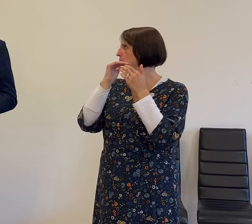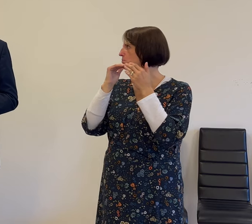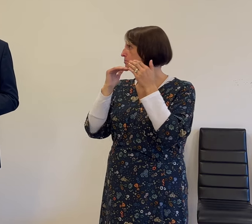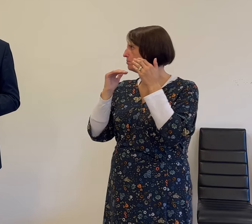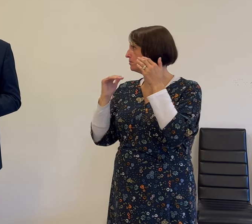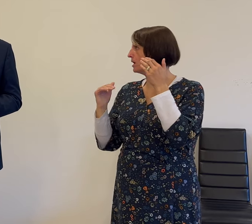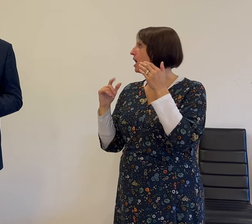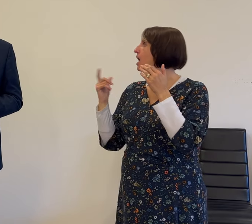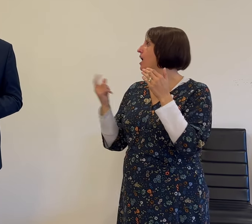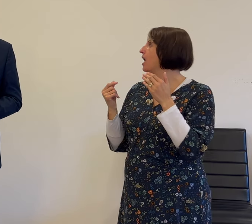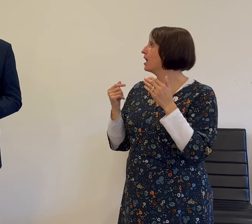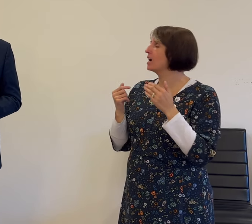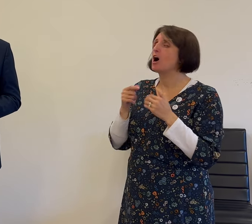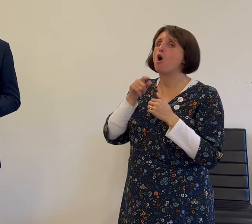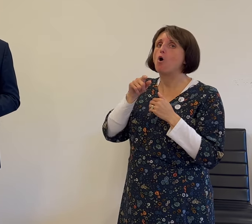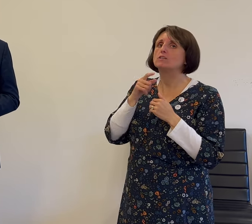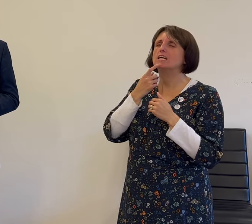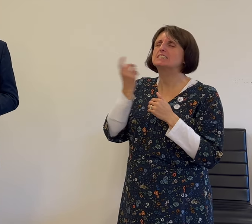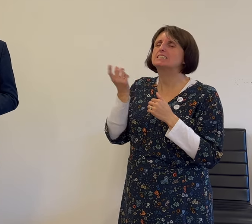s Goliášem malý.